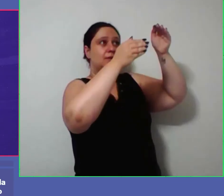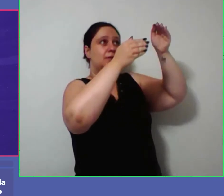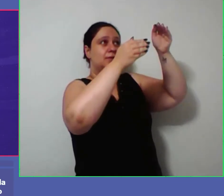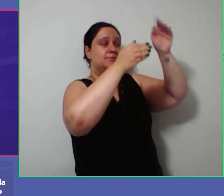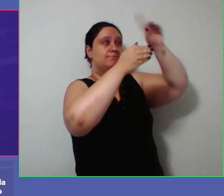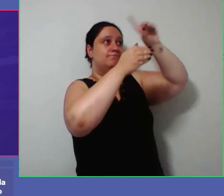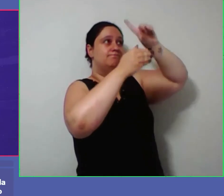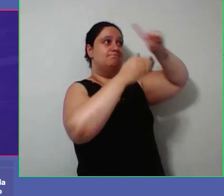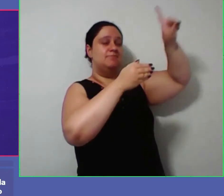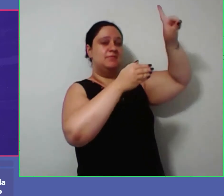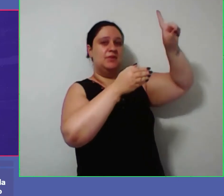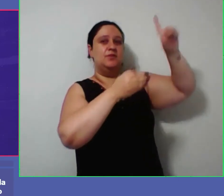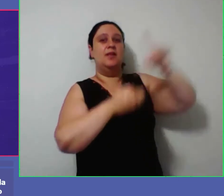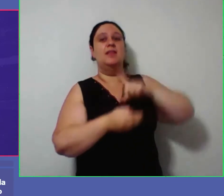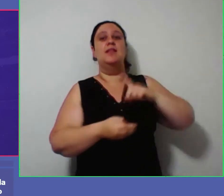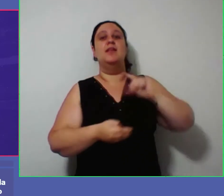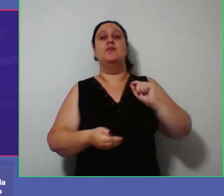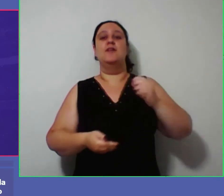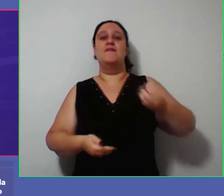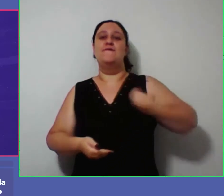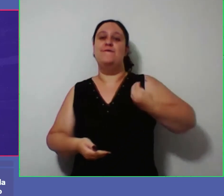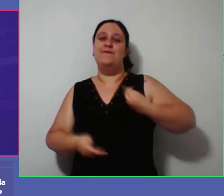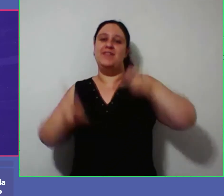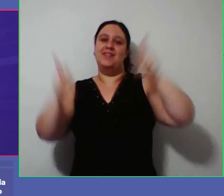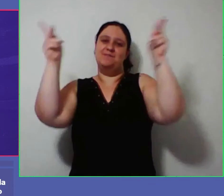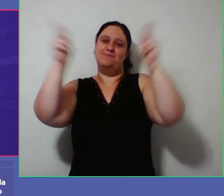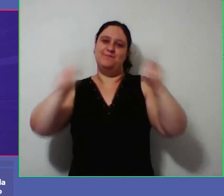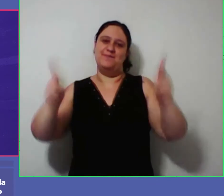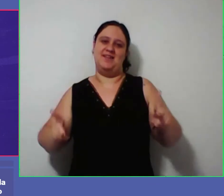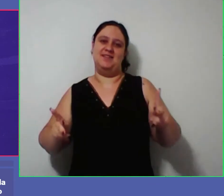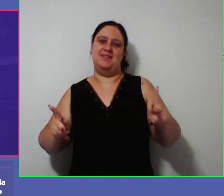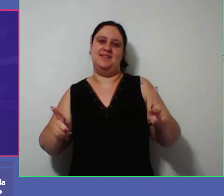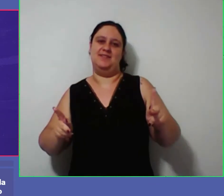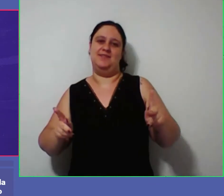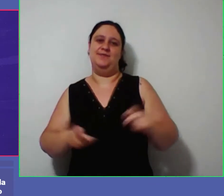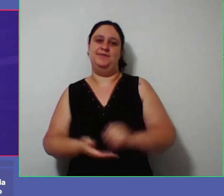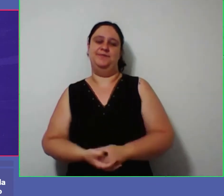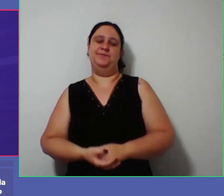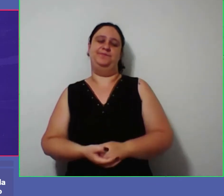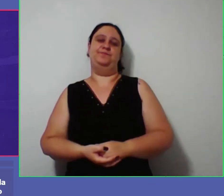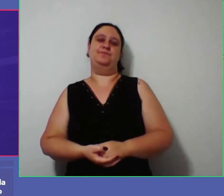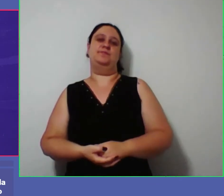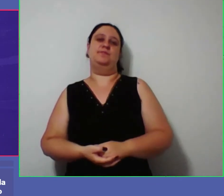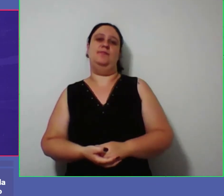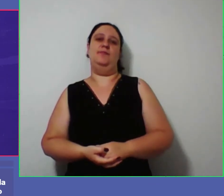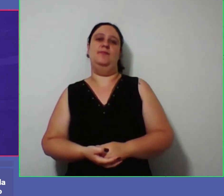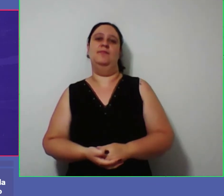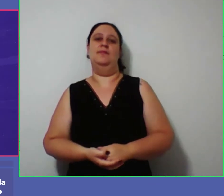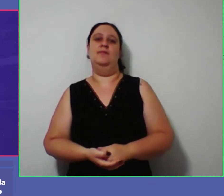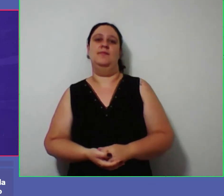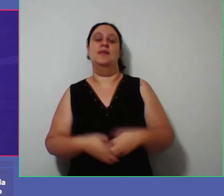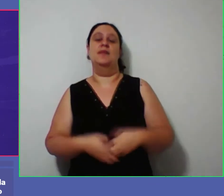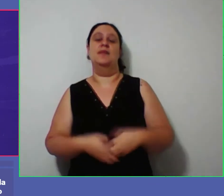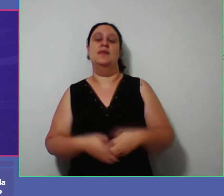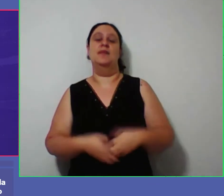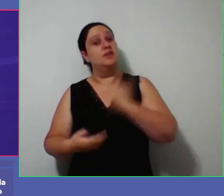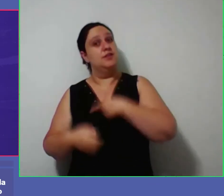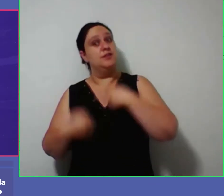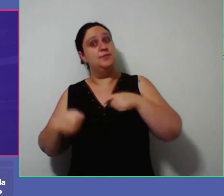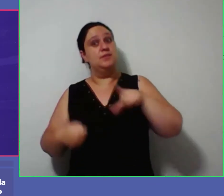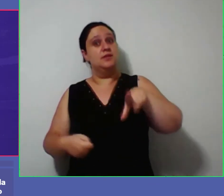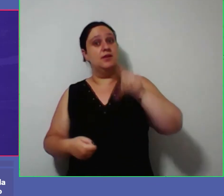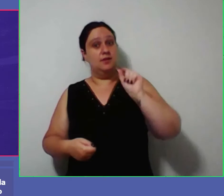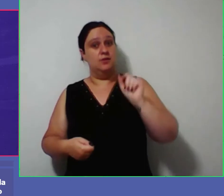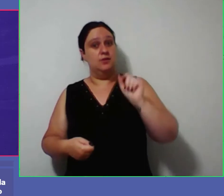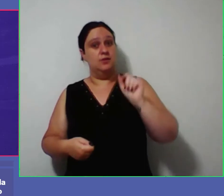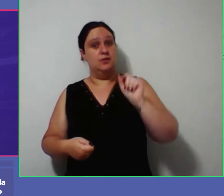o resultado é vida e paz. Por isso, irmãos, nós é que escolhemos. E dessa forma, irmãos,